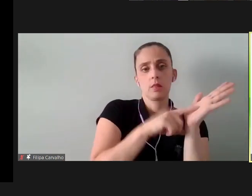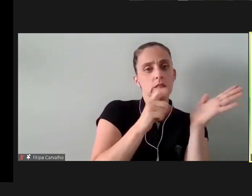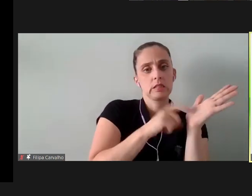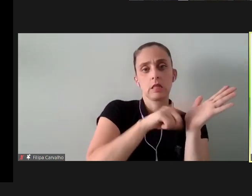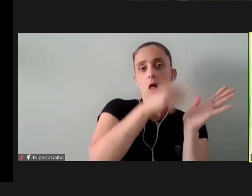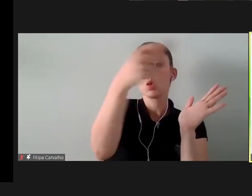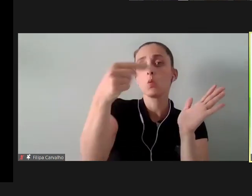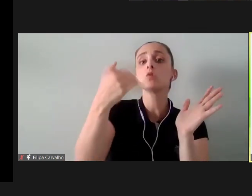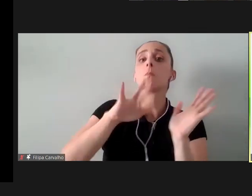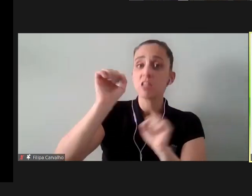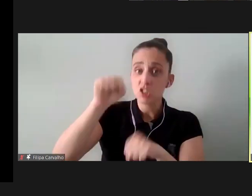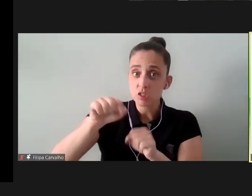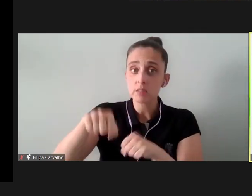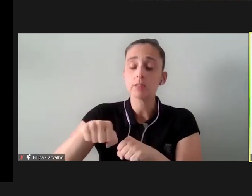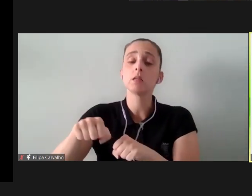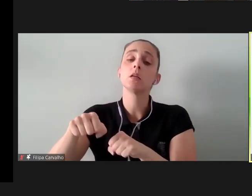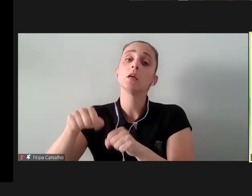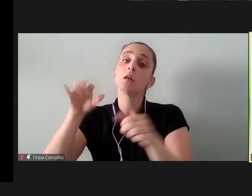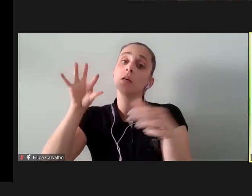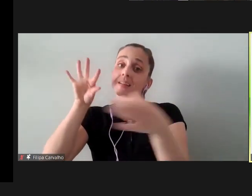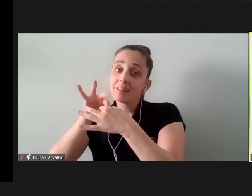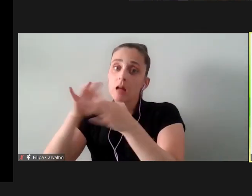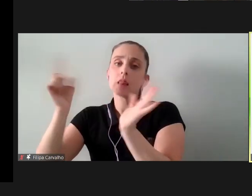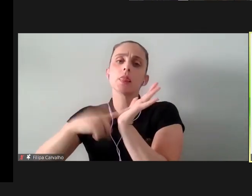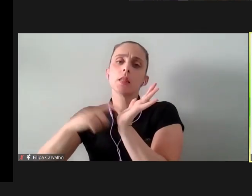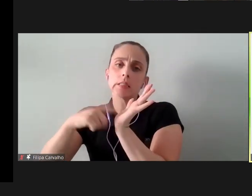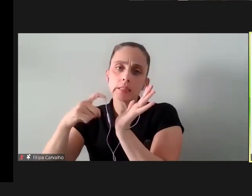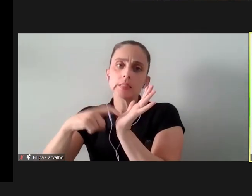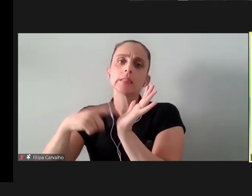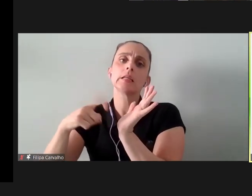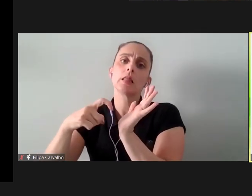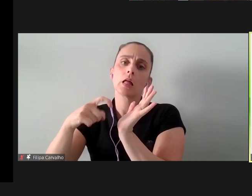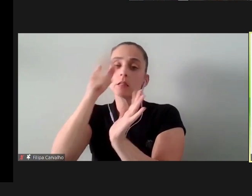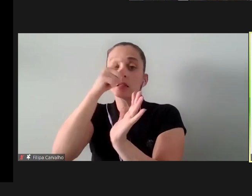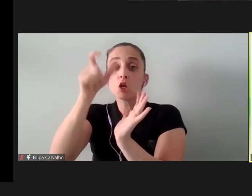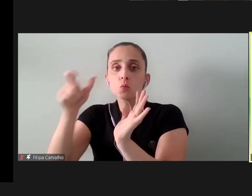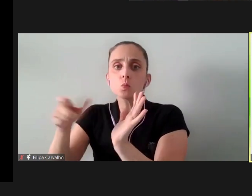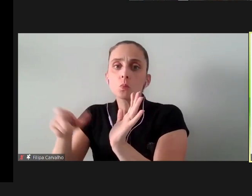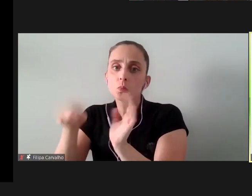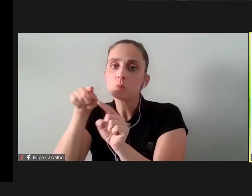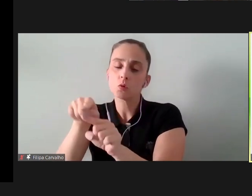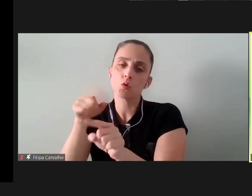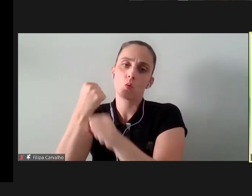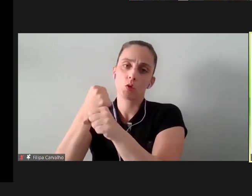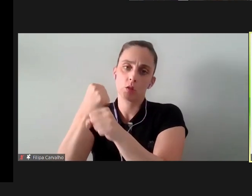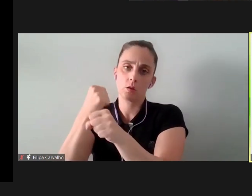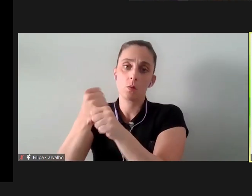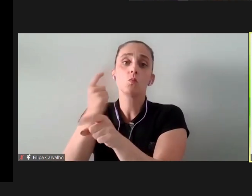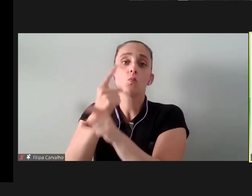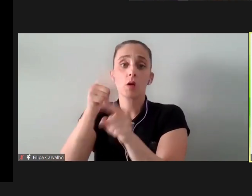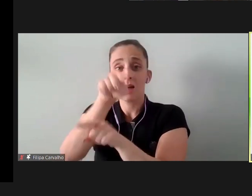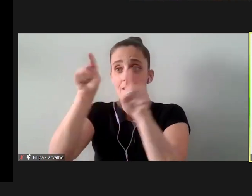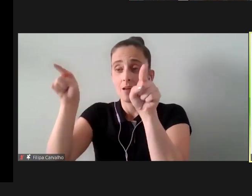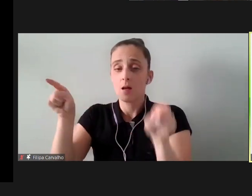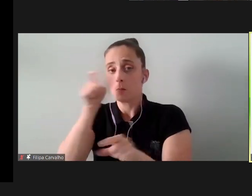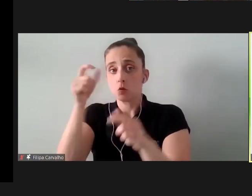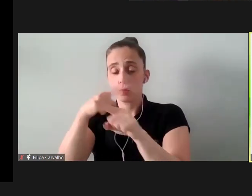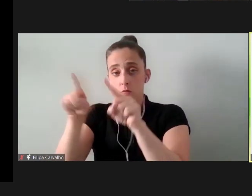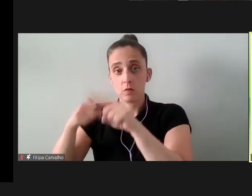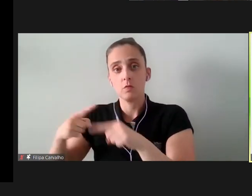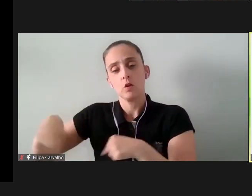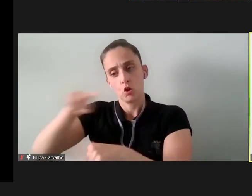outros, mas é aquilo que são efetivamente as necessidades dos destinatários, porque foi com os destinatários que nós construímos esta oferta. Diria